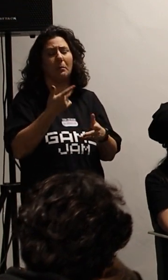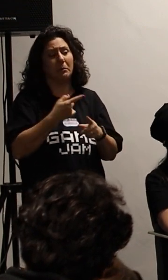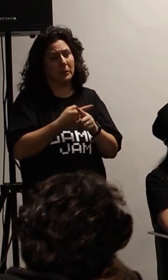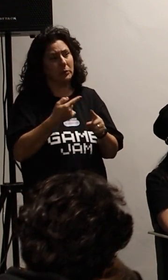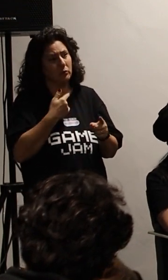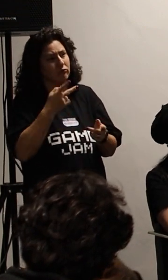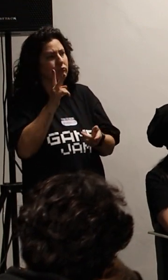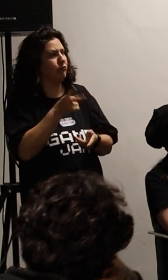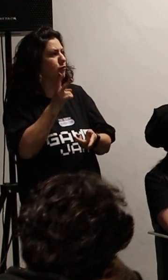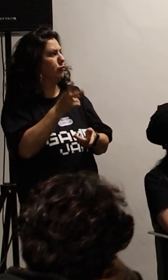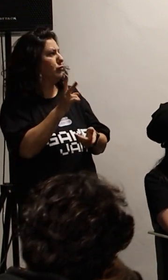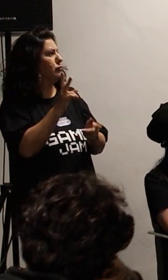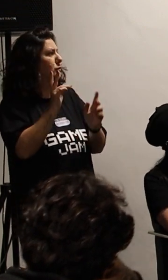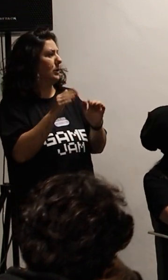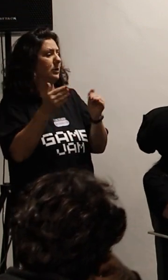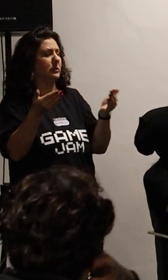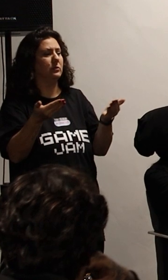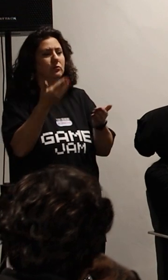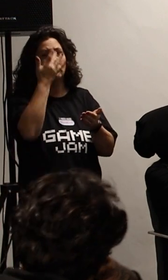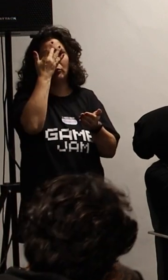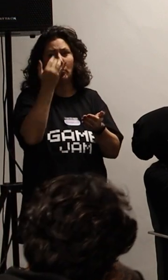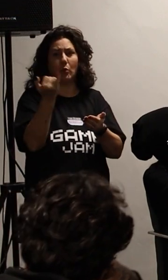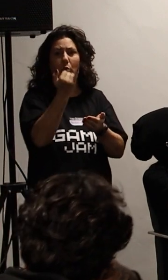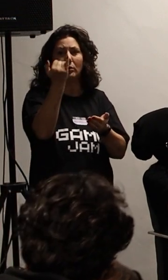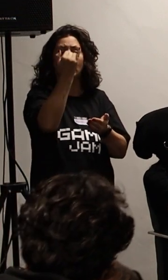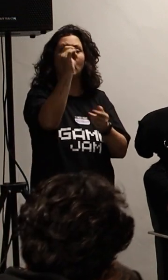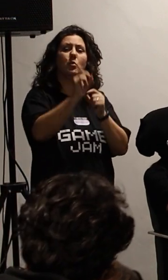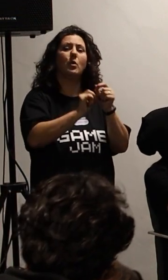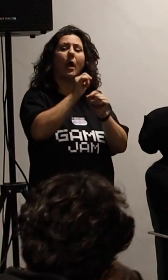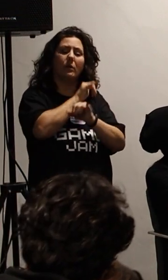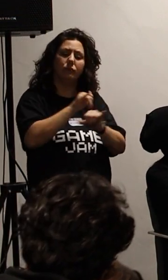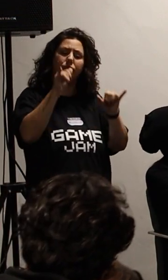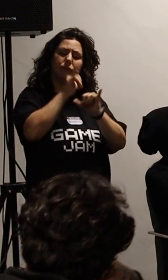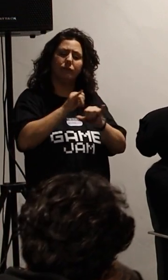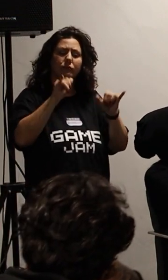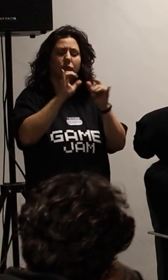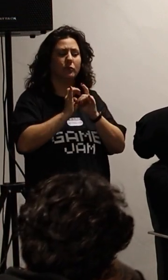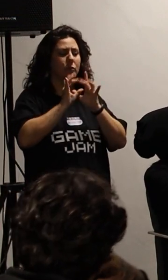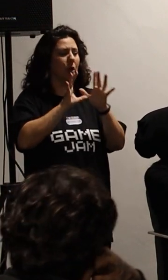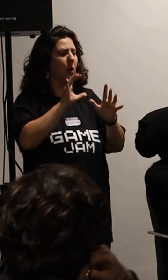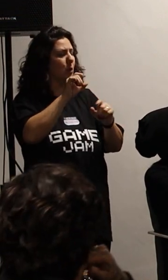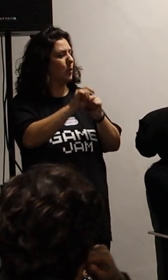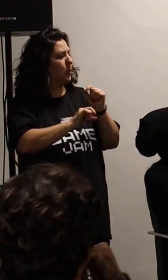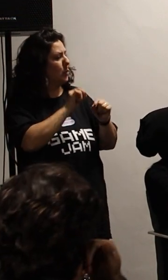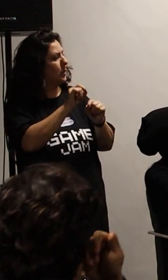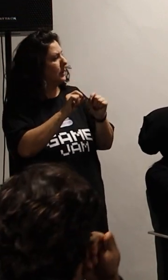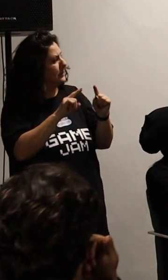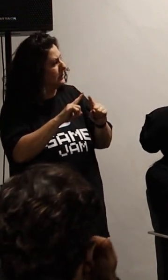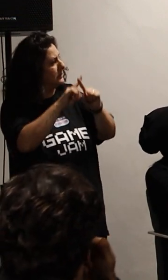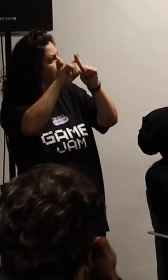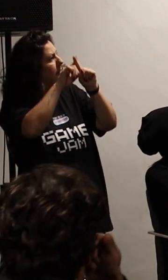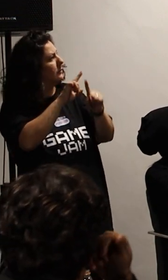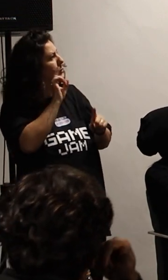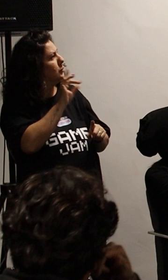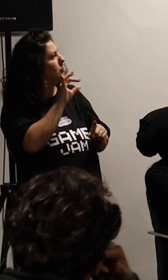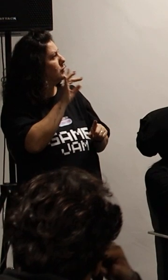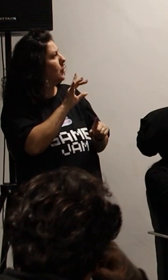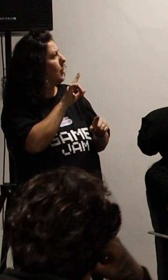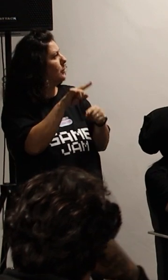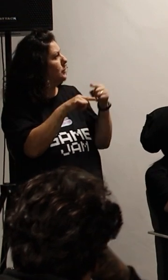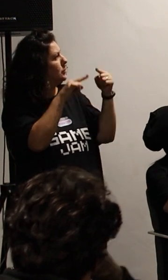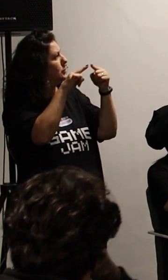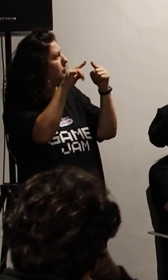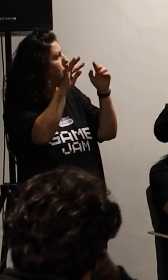né? Então, isso eu acho que é importante. Então, o recado que eu deixo aqui é: desafios e obstáculos são apenas um trampolim para o seu objetivo